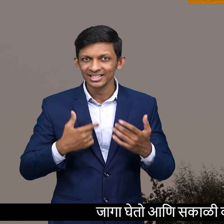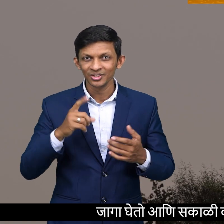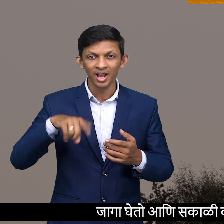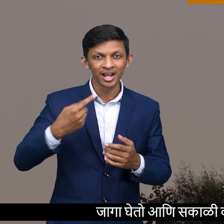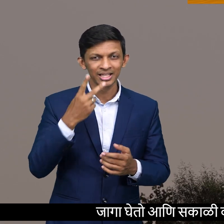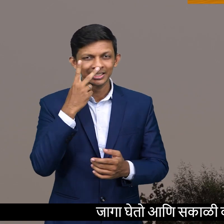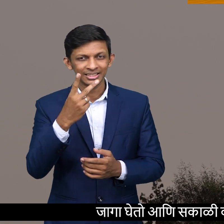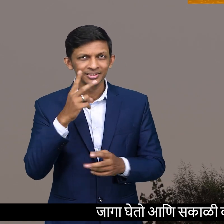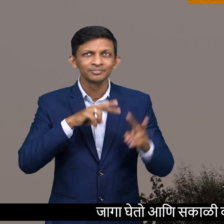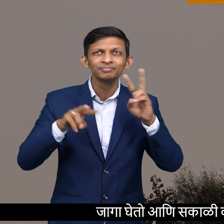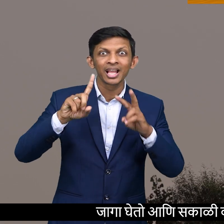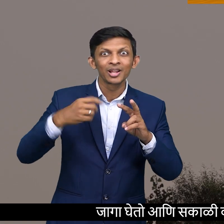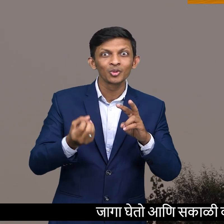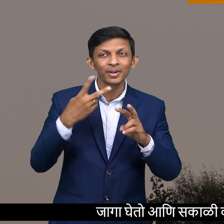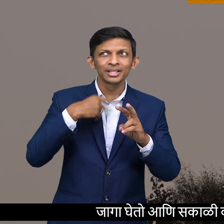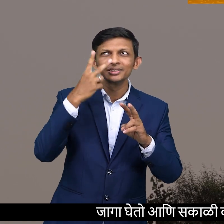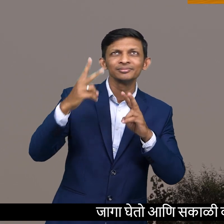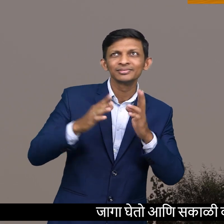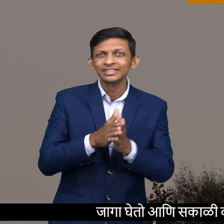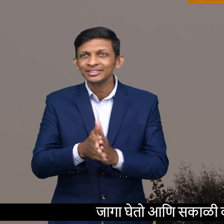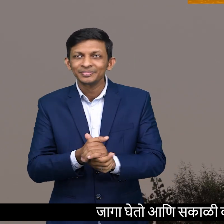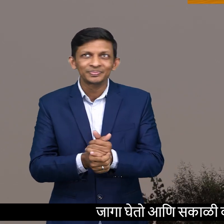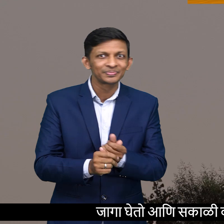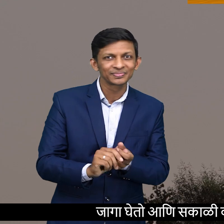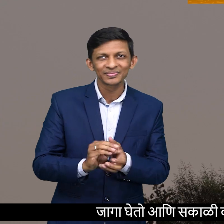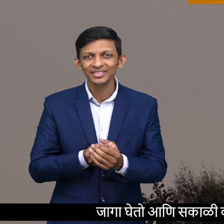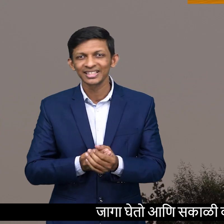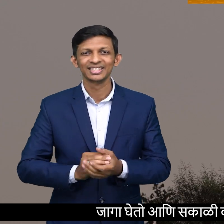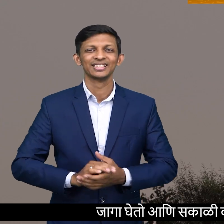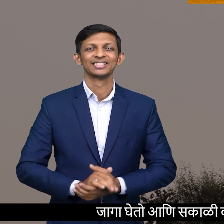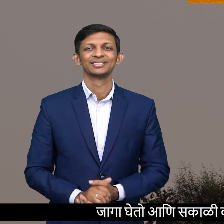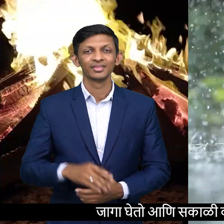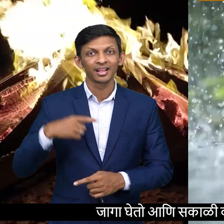कोमेजतो, आणि ते पाहणे खूप मनोरंजक आहे.